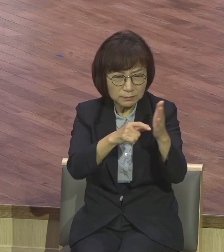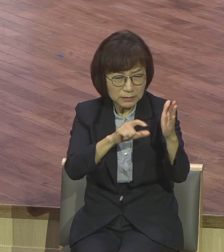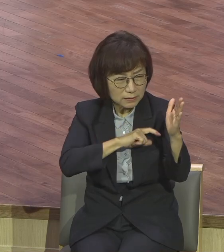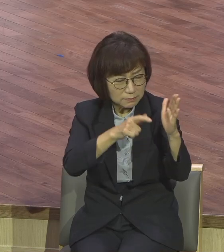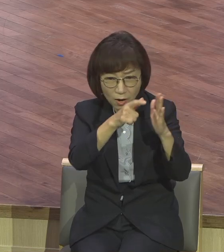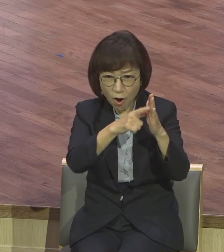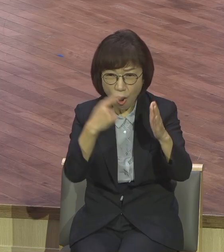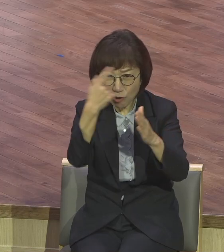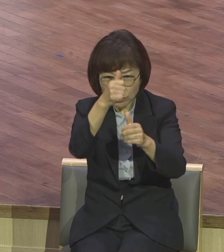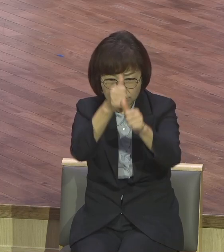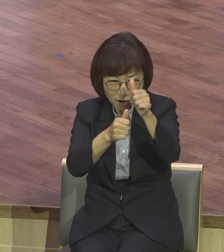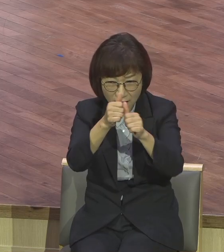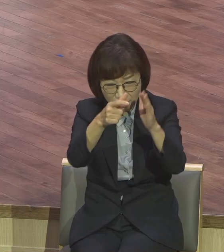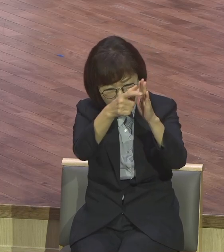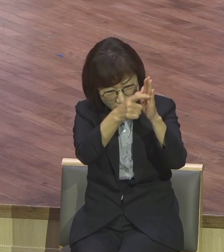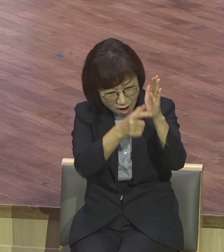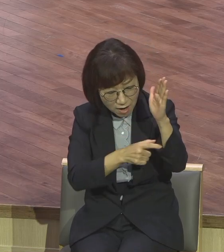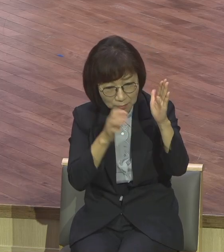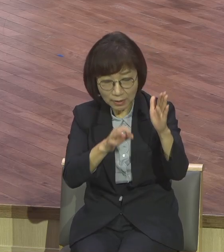다말